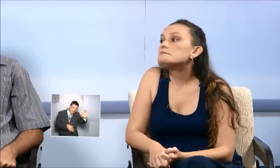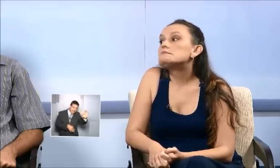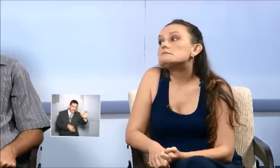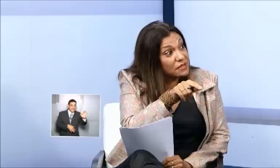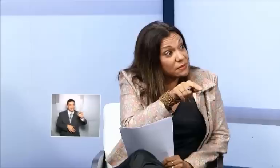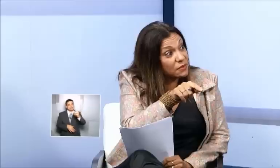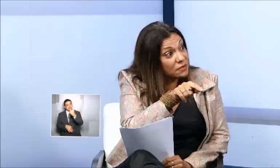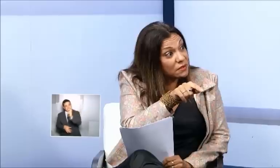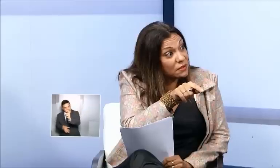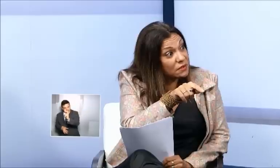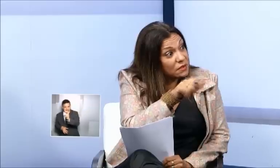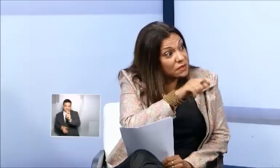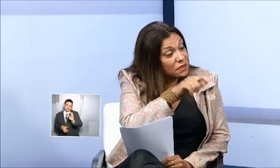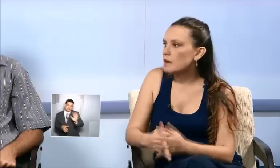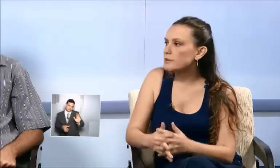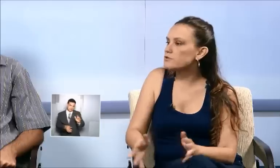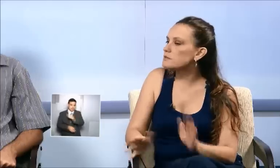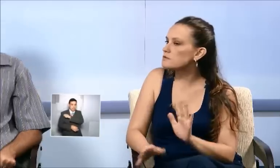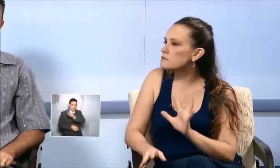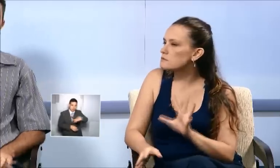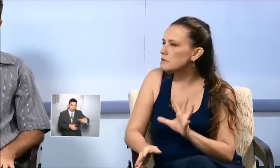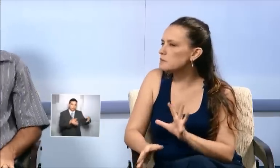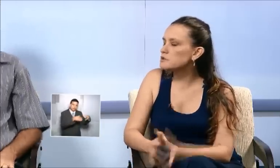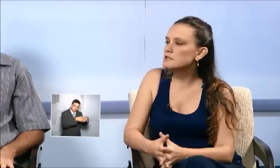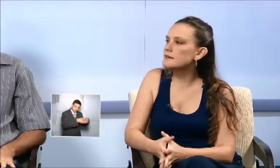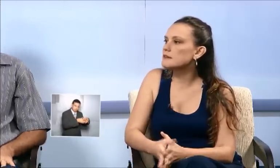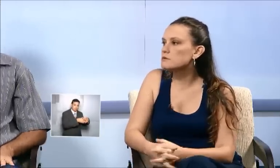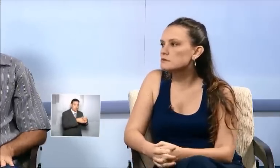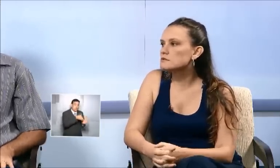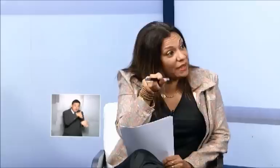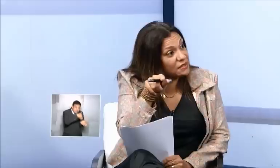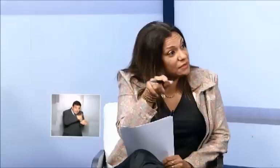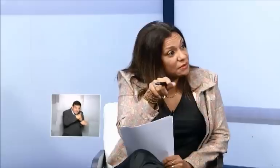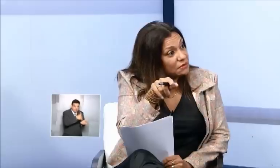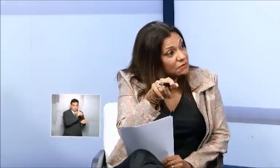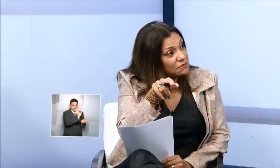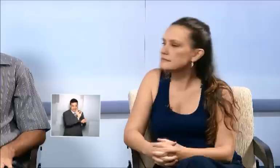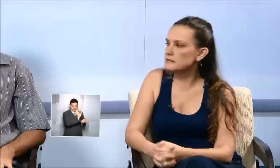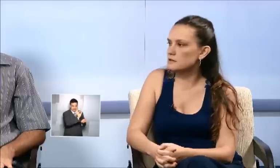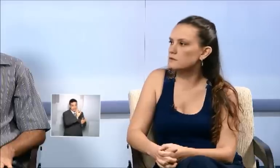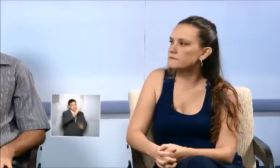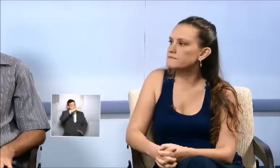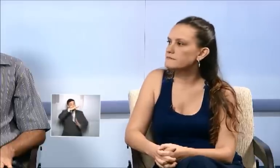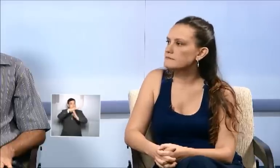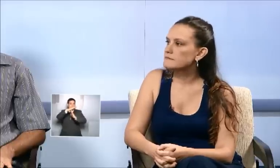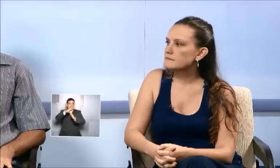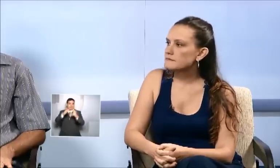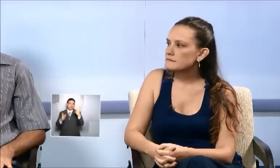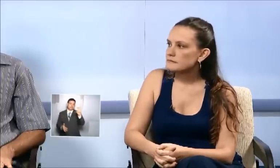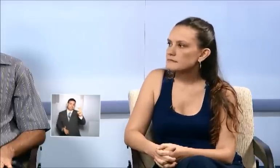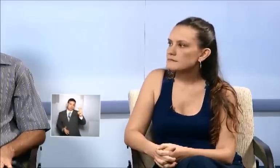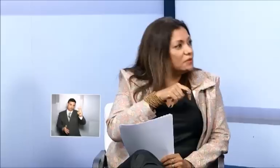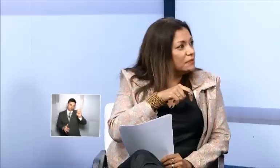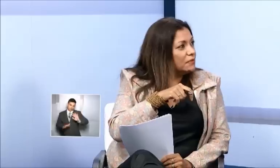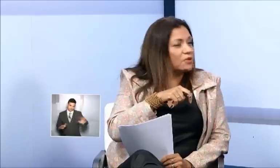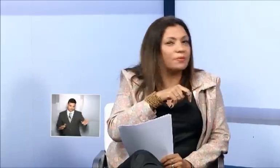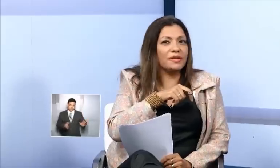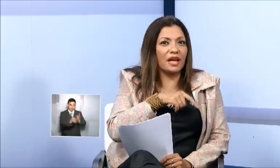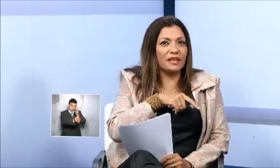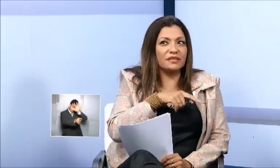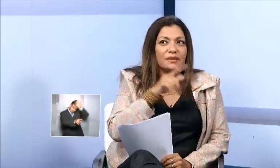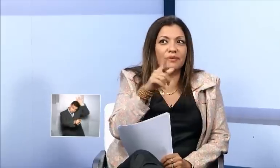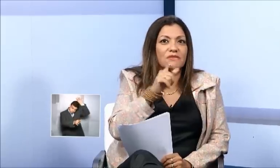No mínimo ou no máximo? No mínimo. A gente abre turmas com no mínimo de 10 alunos. E no máximo? No máximo 25. Olha que interessante. Bruno,